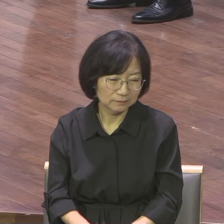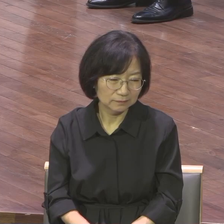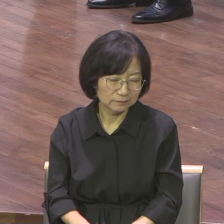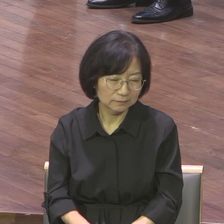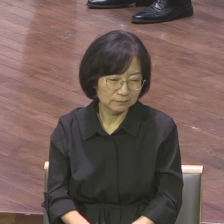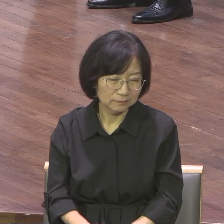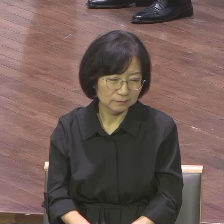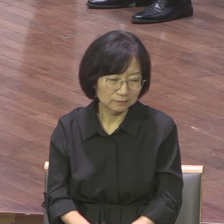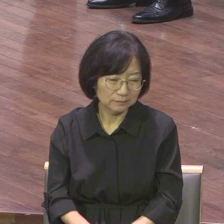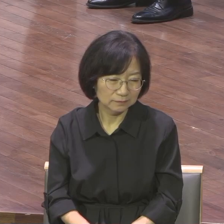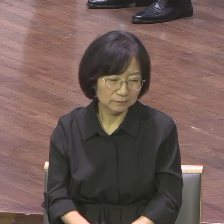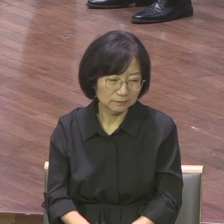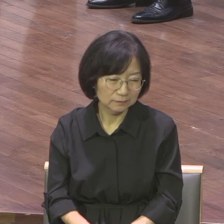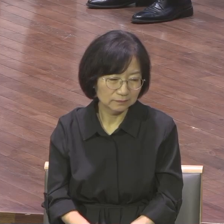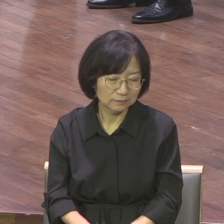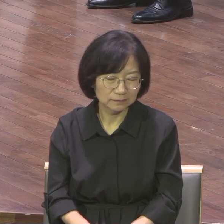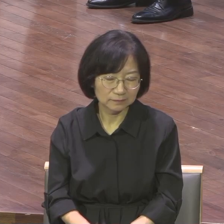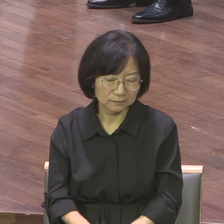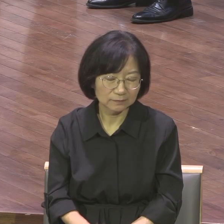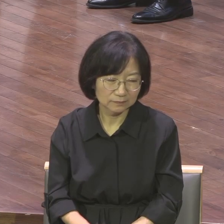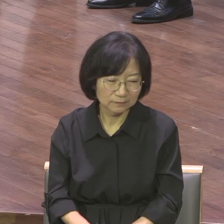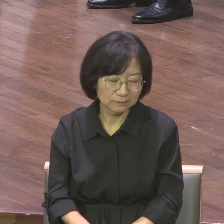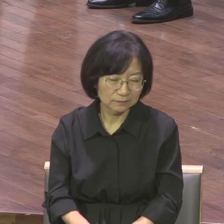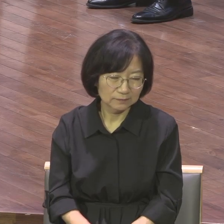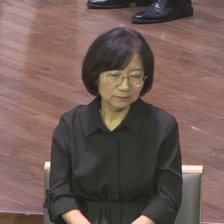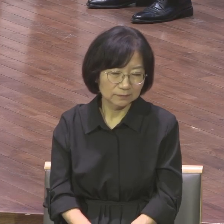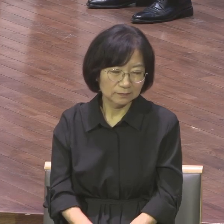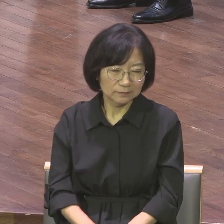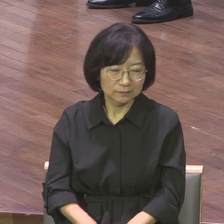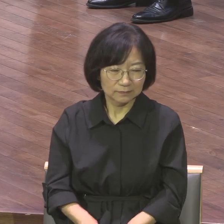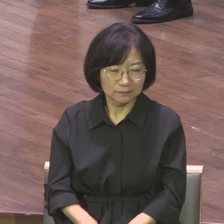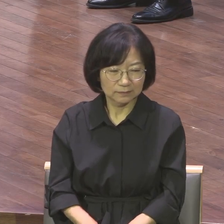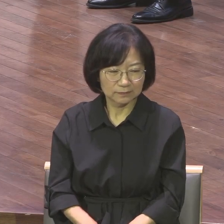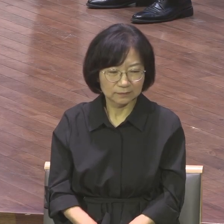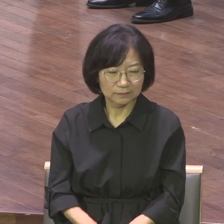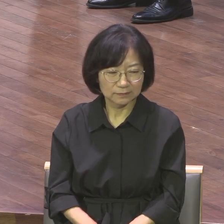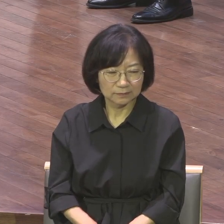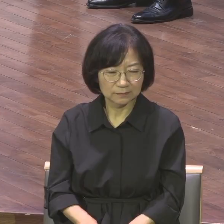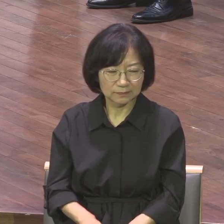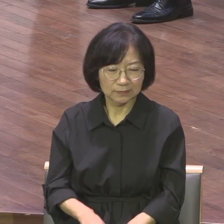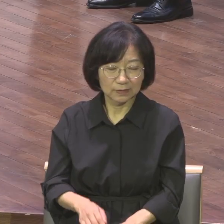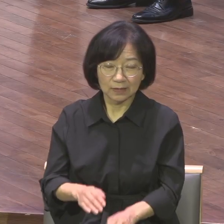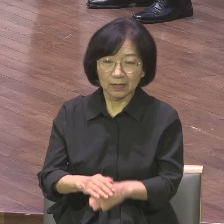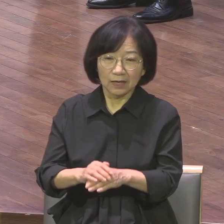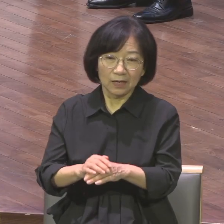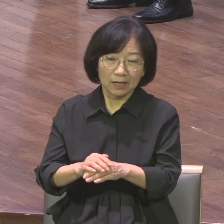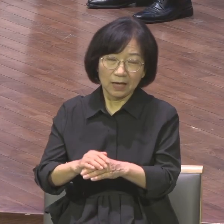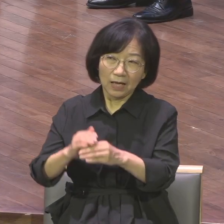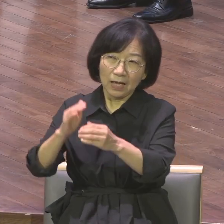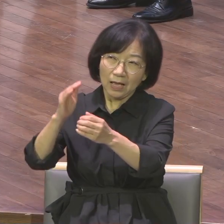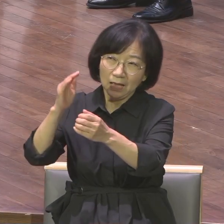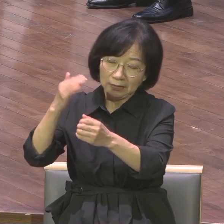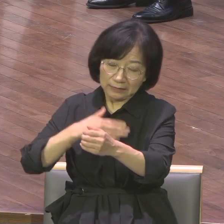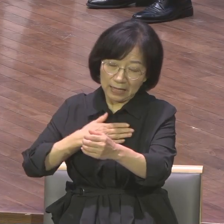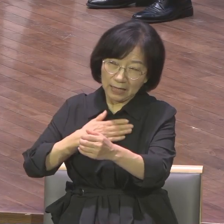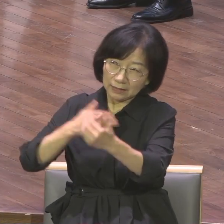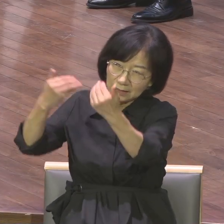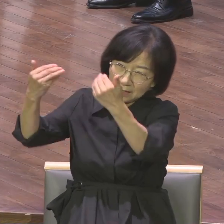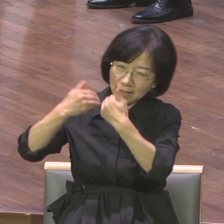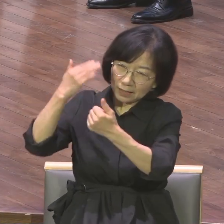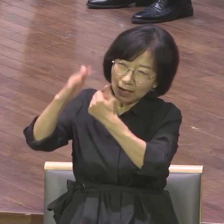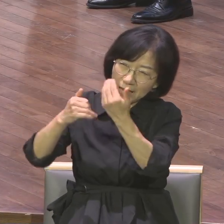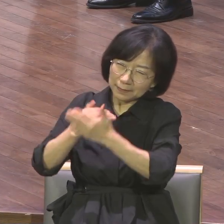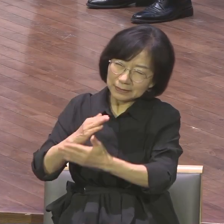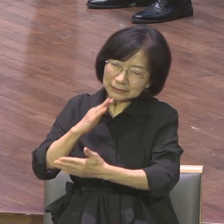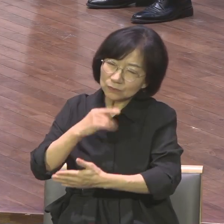기도해야 됩니다. 하나님 앞에 간절한 마음으로 하나님, 나를 향한 하나님의 본심을 발견케 하여 주옵소서. 하나님